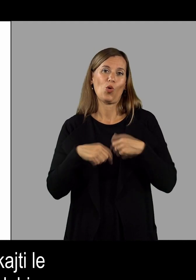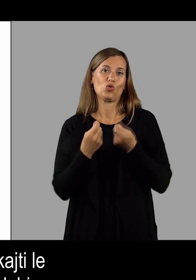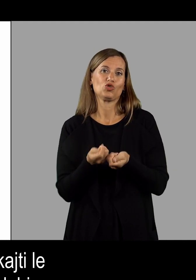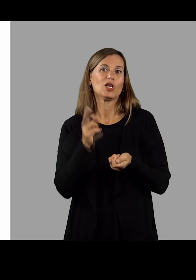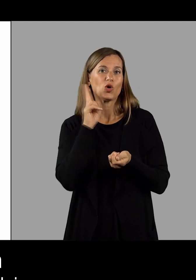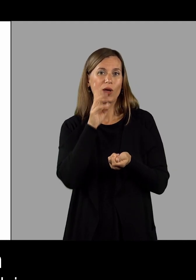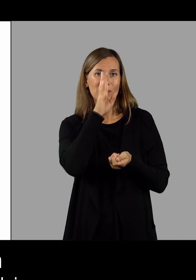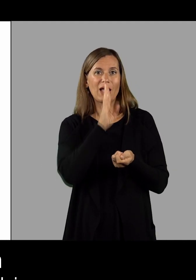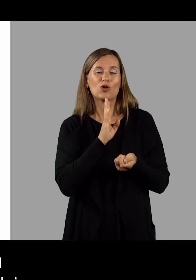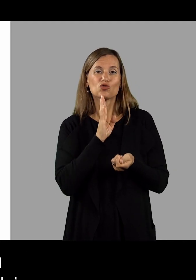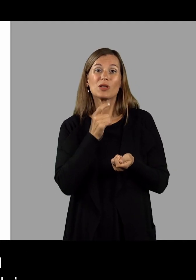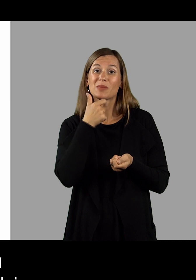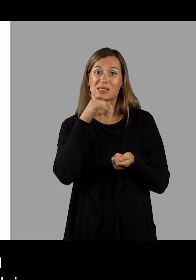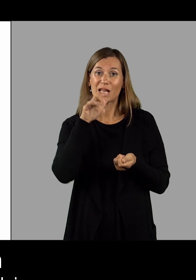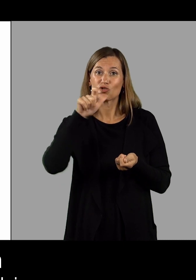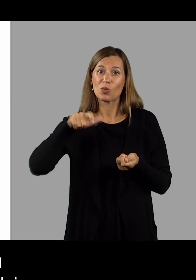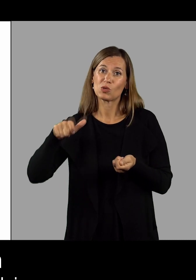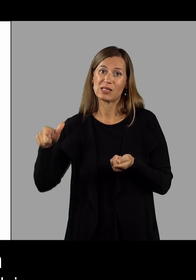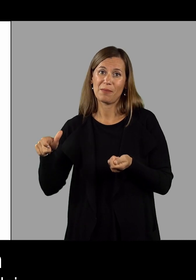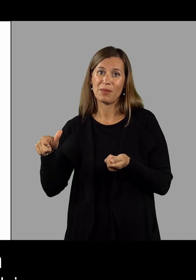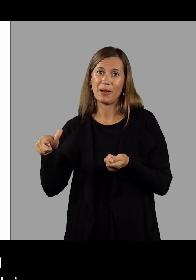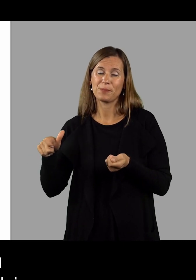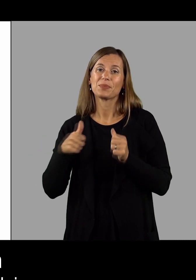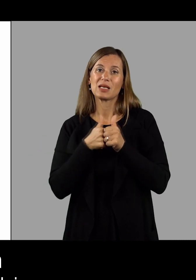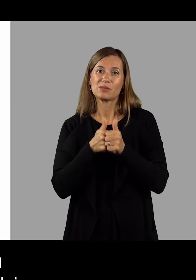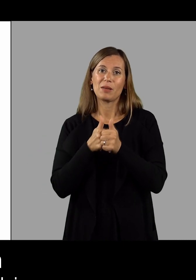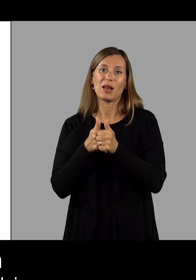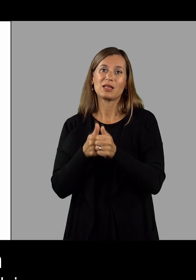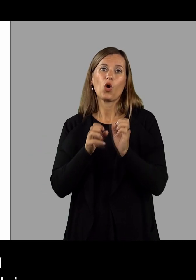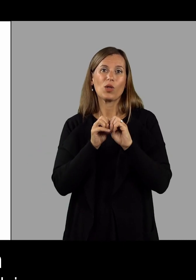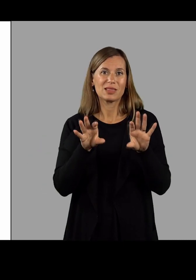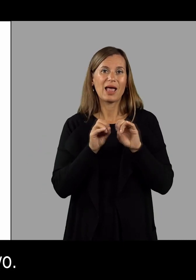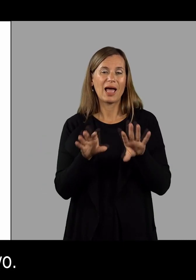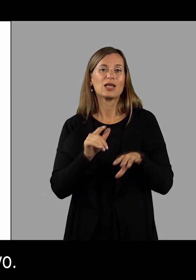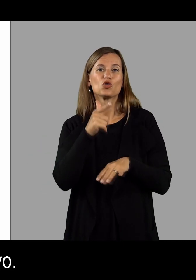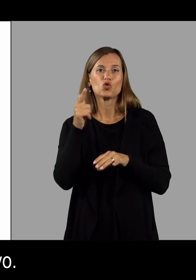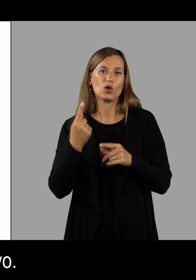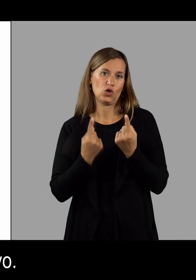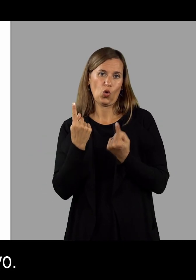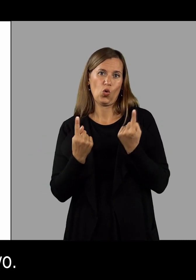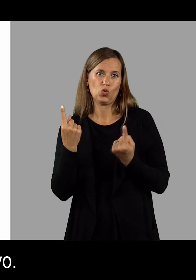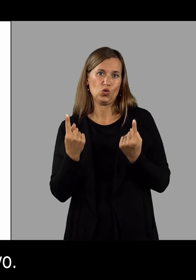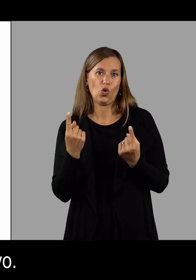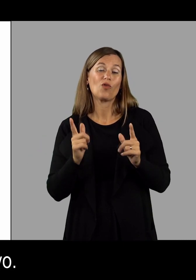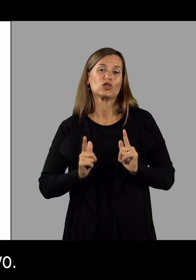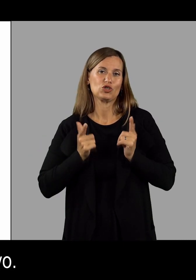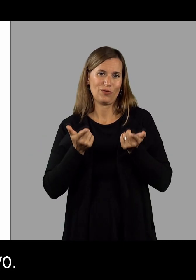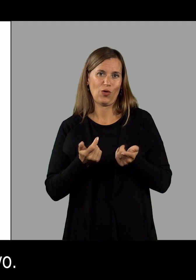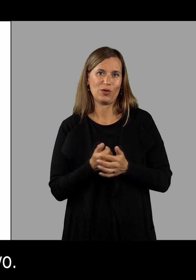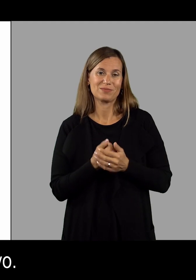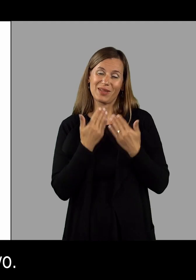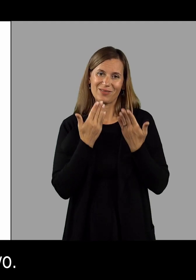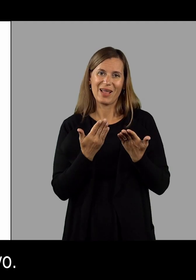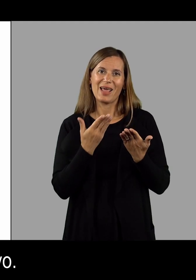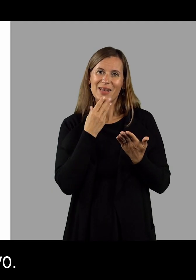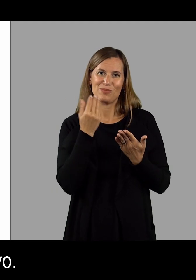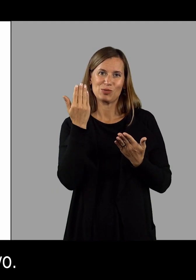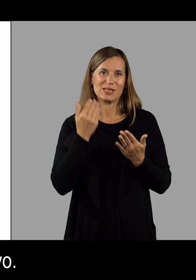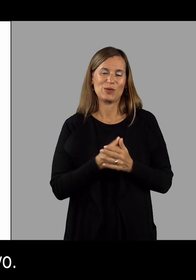zainteresirane, ki bi jih zanimalo delo z Velotype tipkovnico, se pravi učenje tega sistema, naj nam pišejo, naj se pridružijo naši